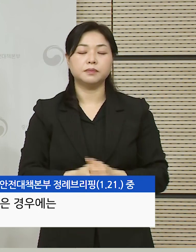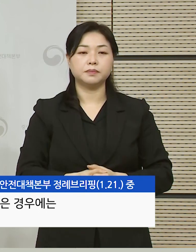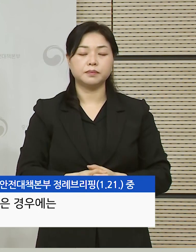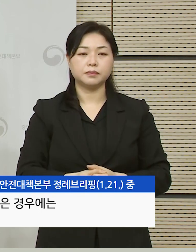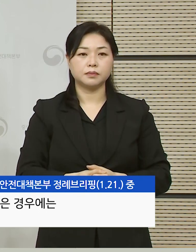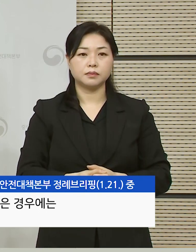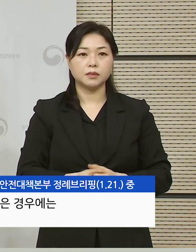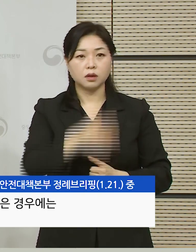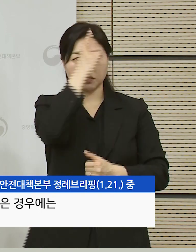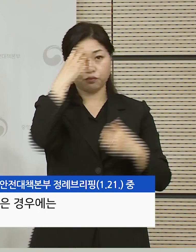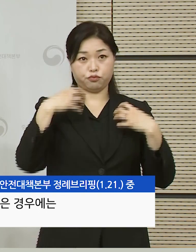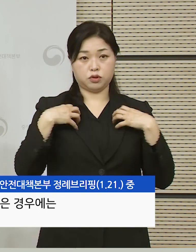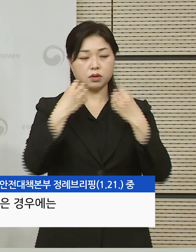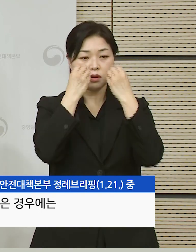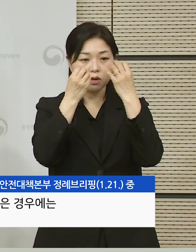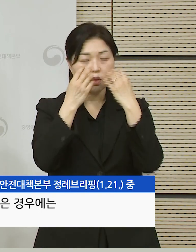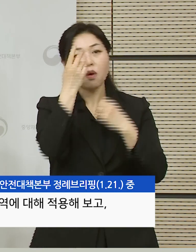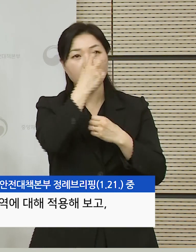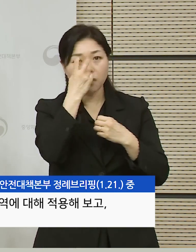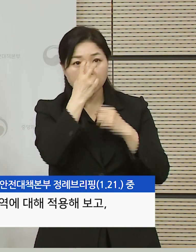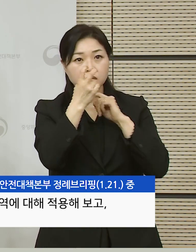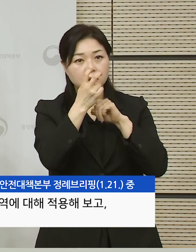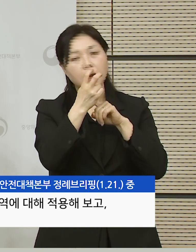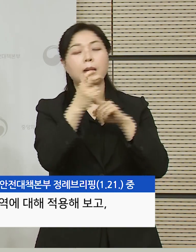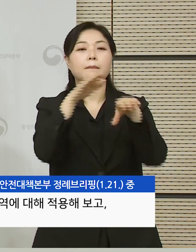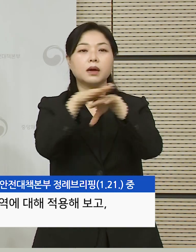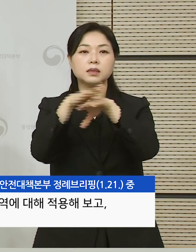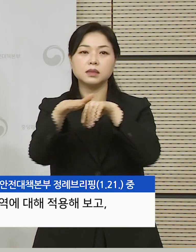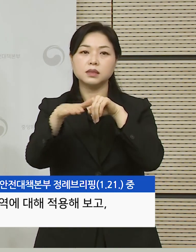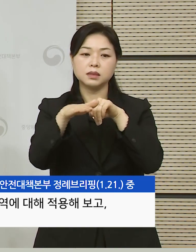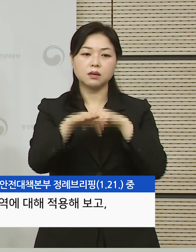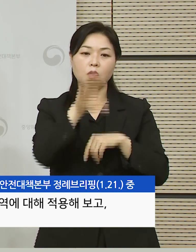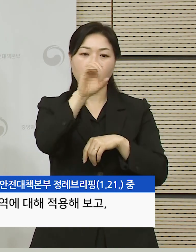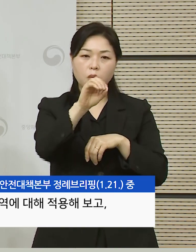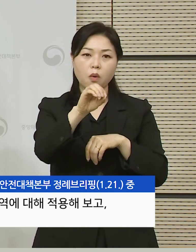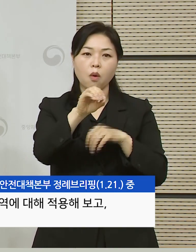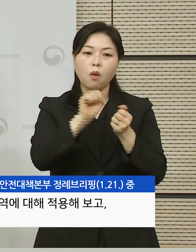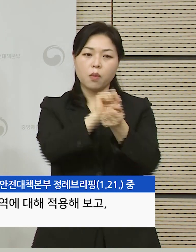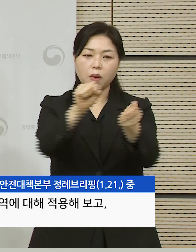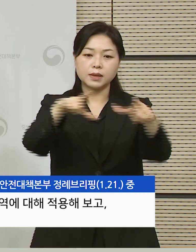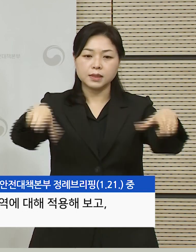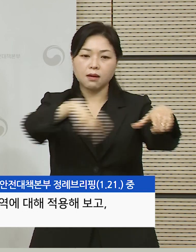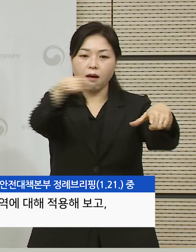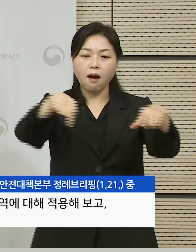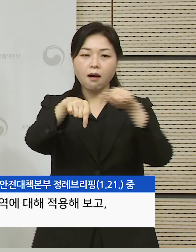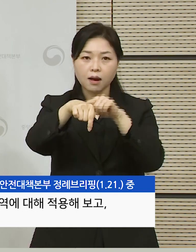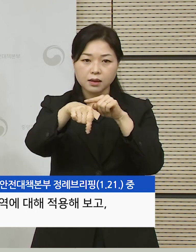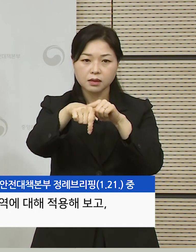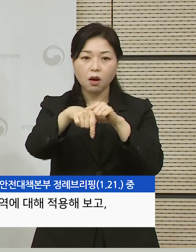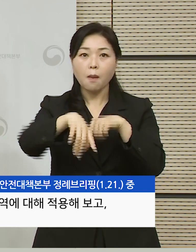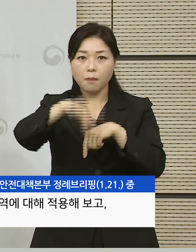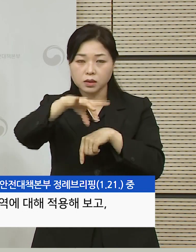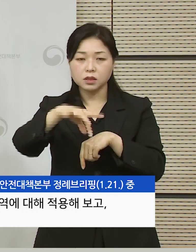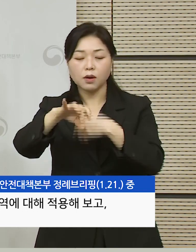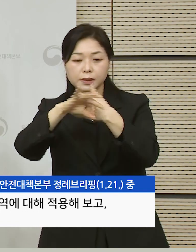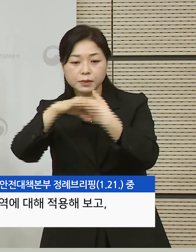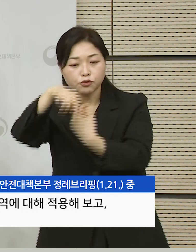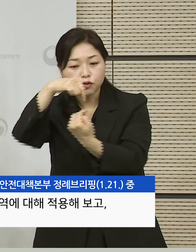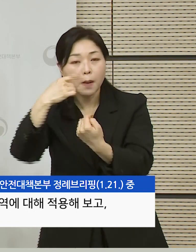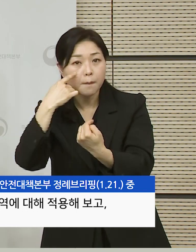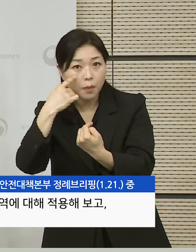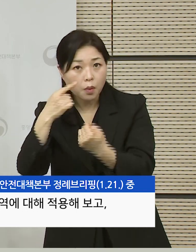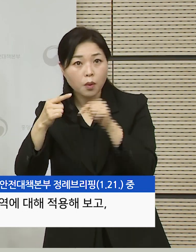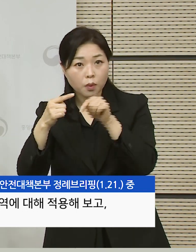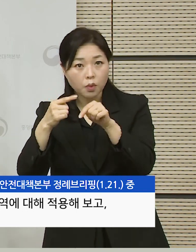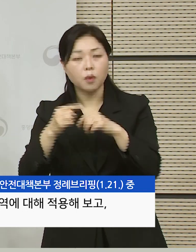자율적으로 격리를 부탁을 드리겠습니다. 정부는 새로운 검사 치료 체계를 오미크론 우세 지역에 대해